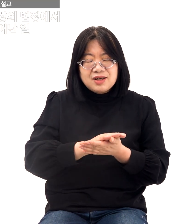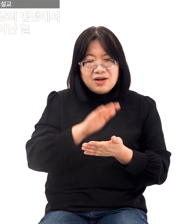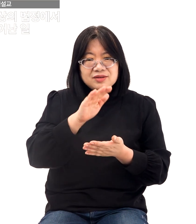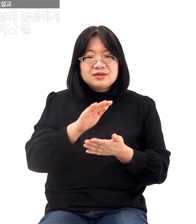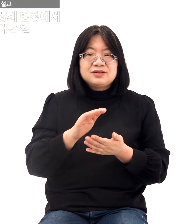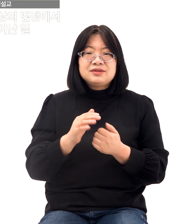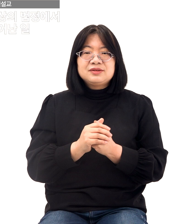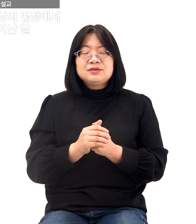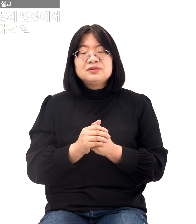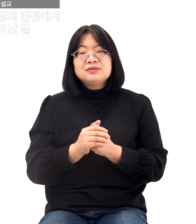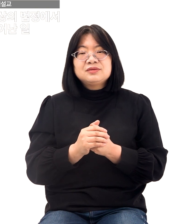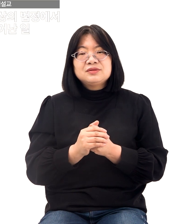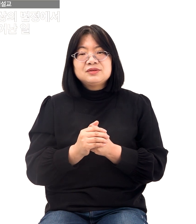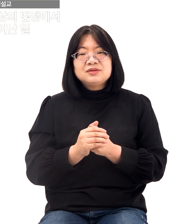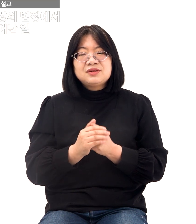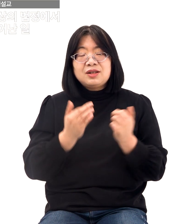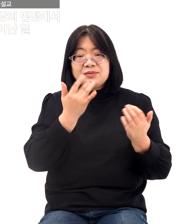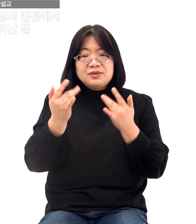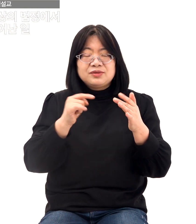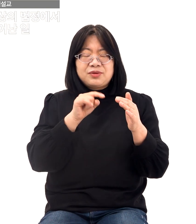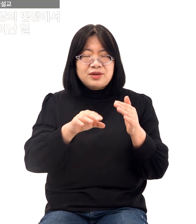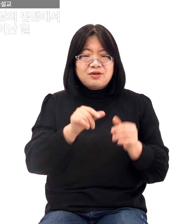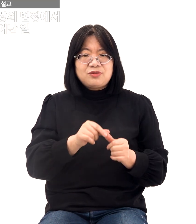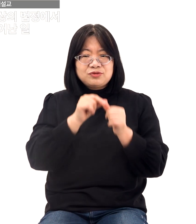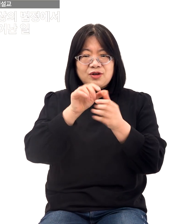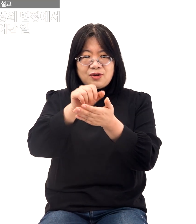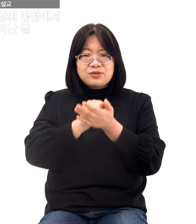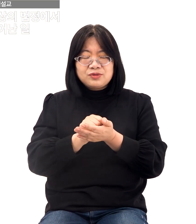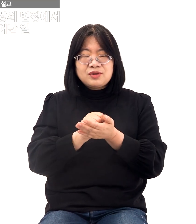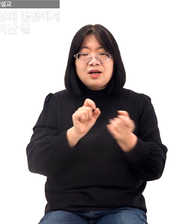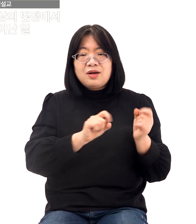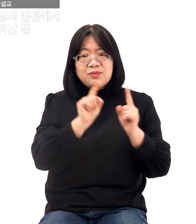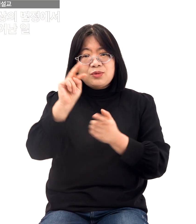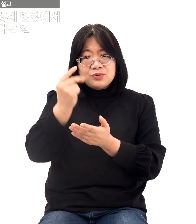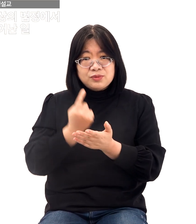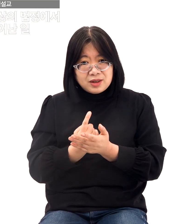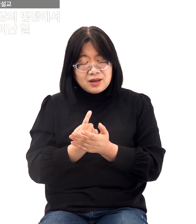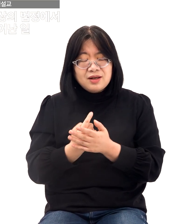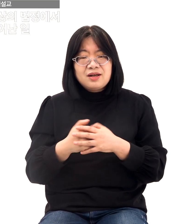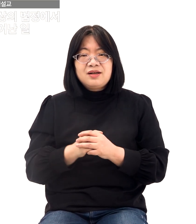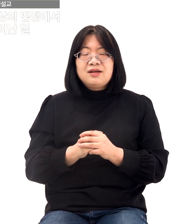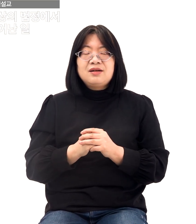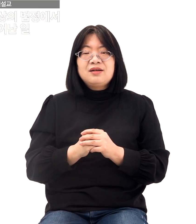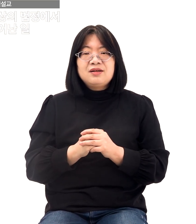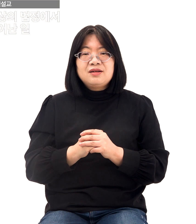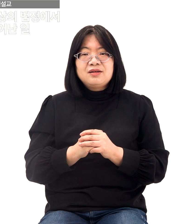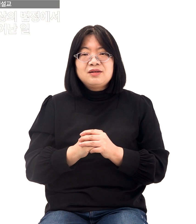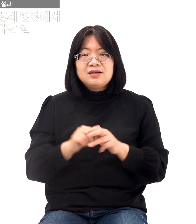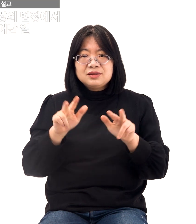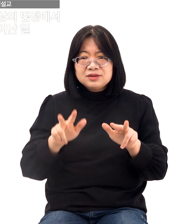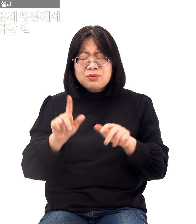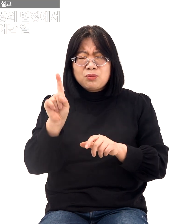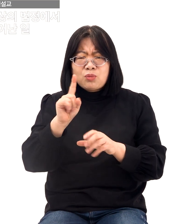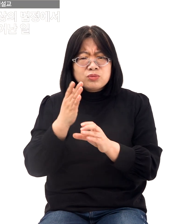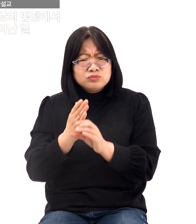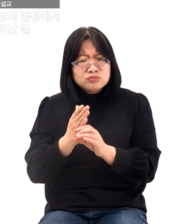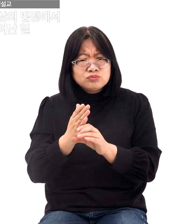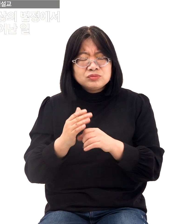풀무 속에서 구원을 얻고 회복하여 돌아왔어요. 그리고 지금 뭐 하고 있는